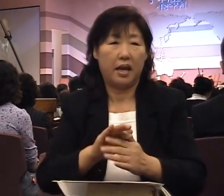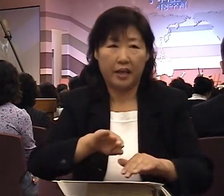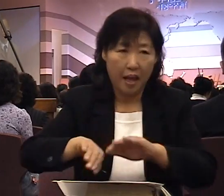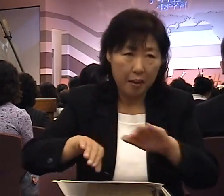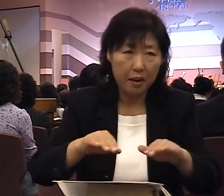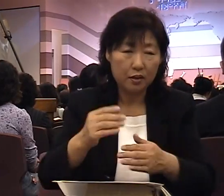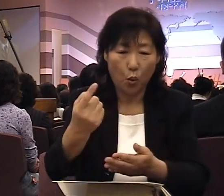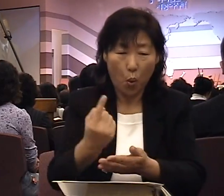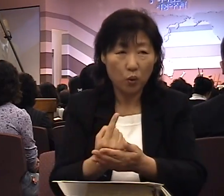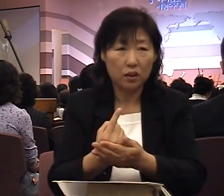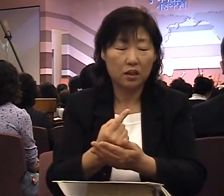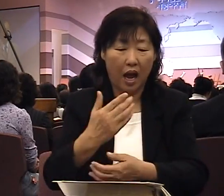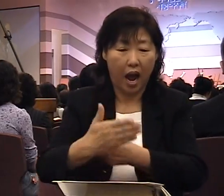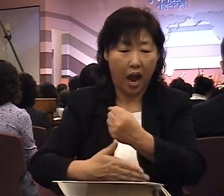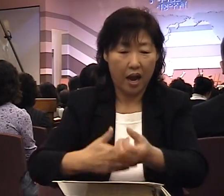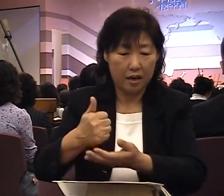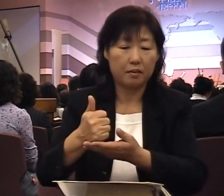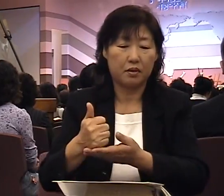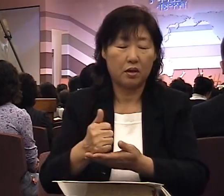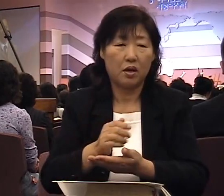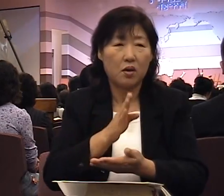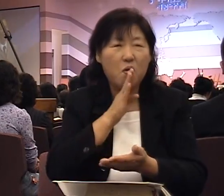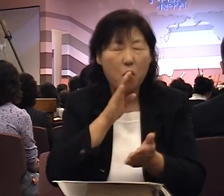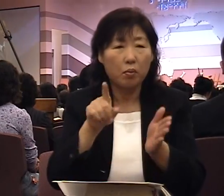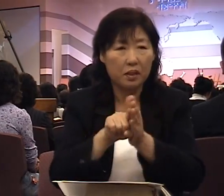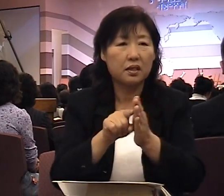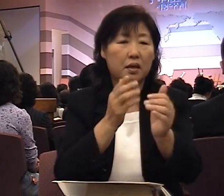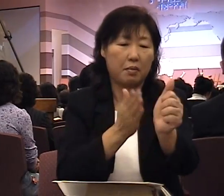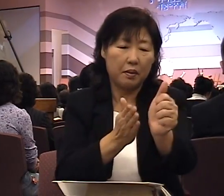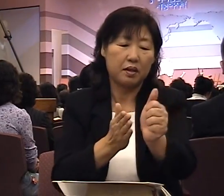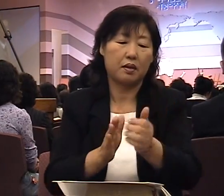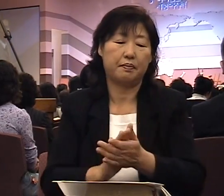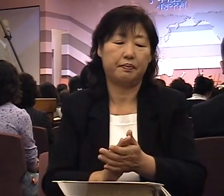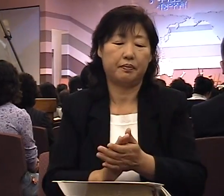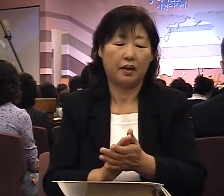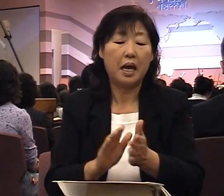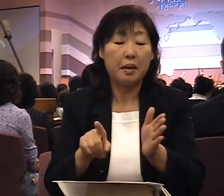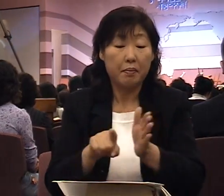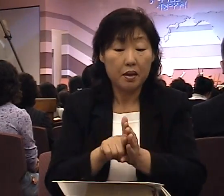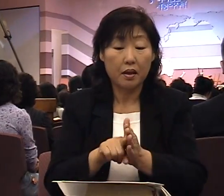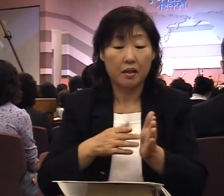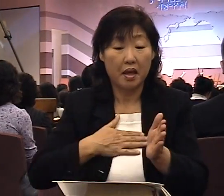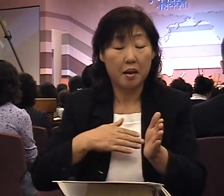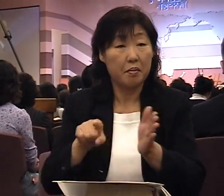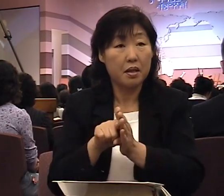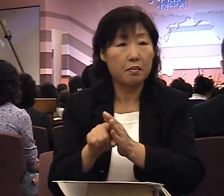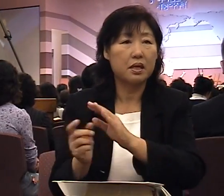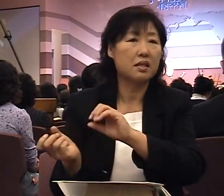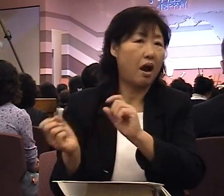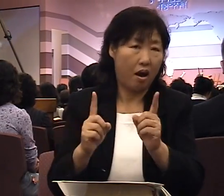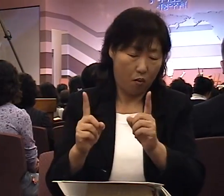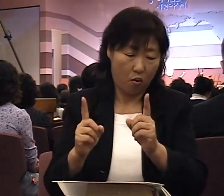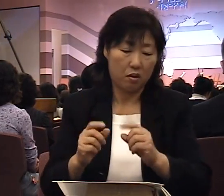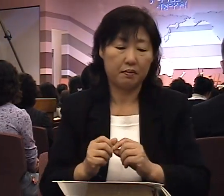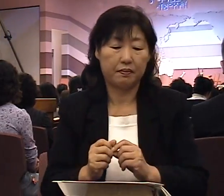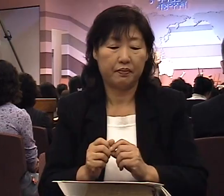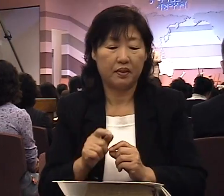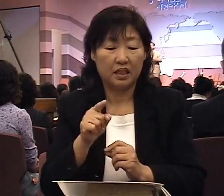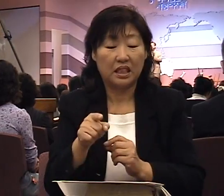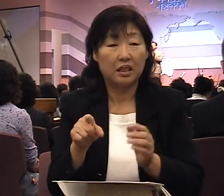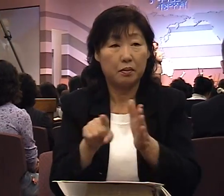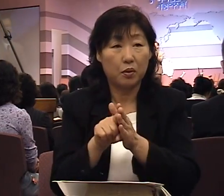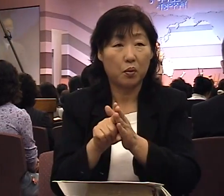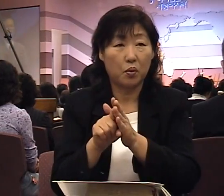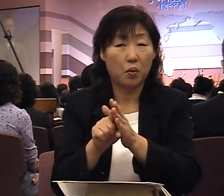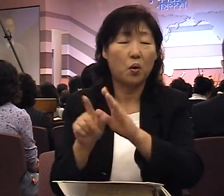개입하시는 하나님이 계신다는 것 여러분 꼭 믿으시기를 바랍니다. 아멘. 이걸 믿어야 내 믿음이 살아요. 이걸 믿어야